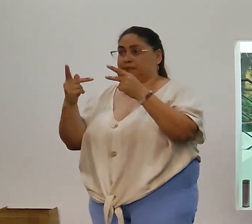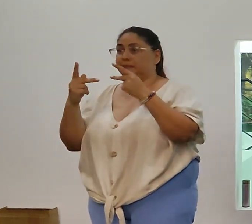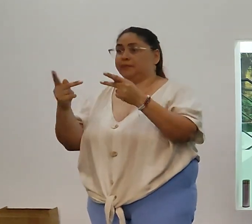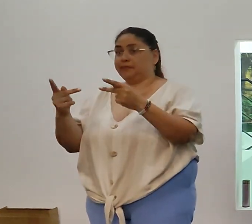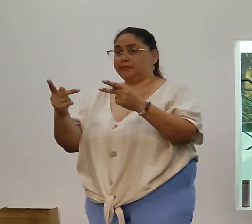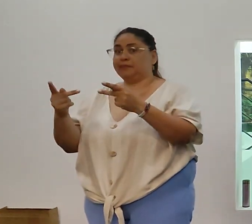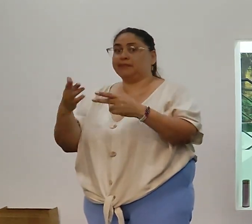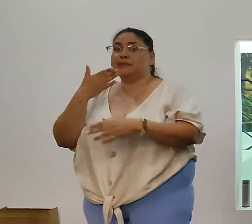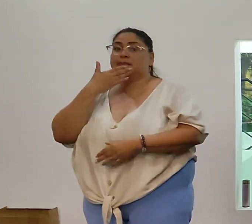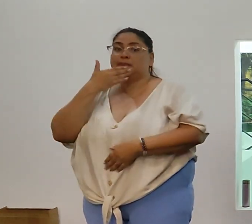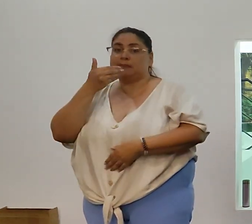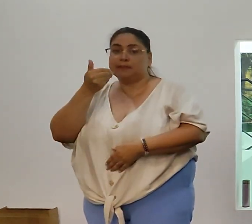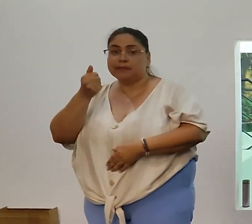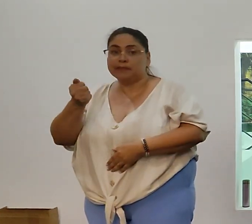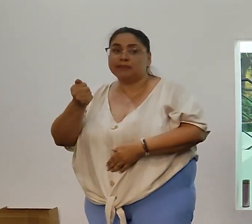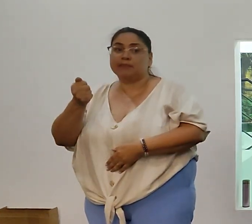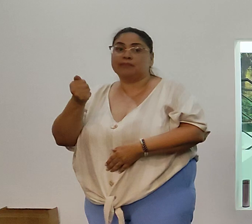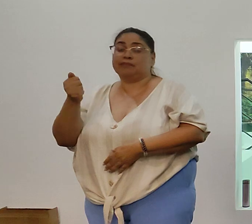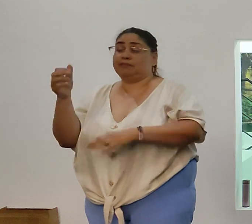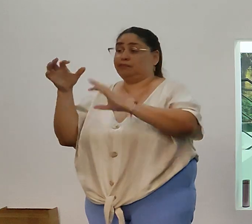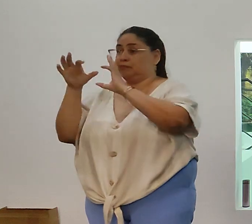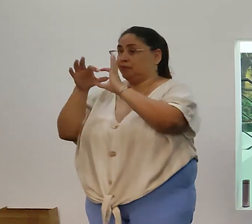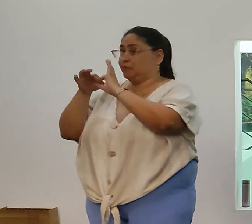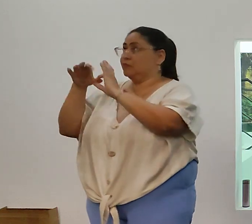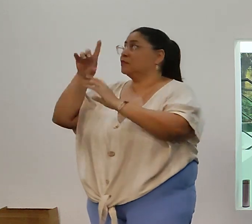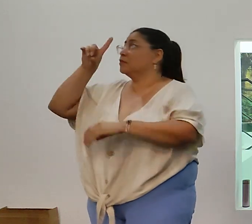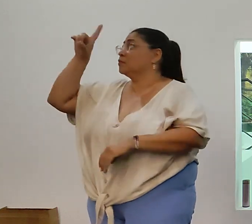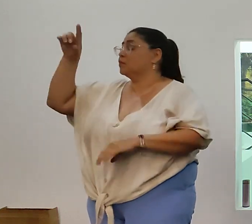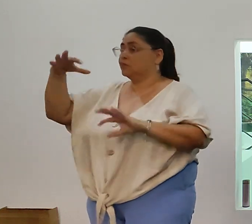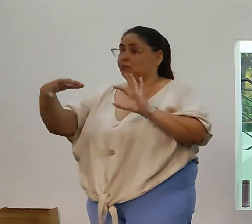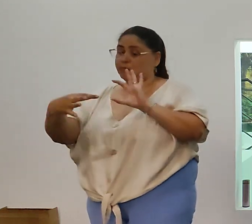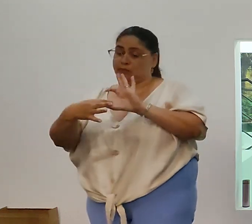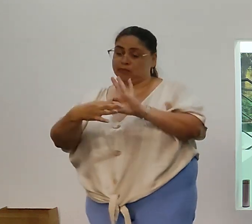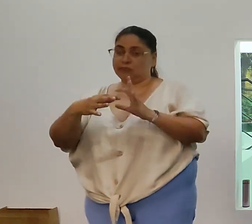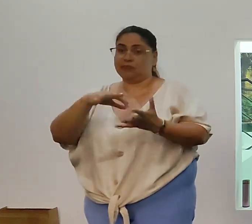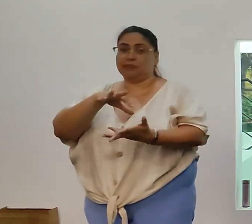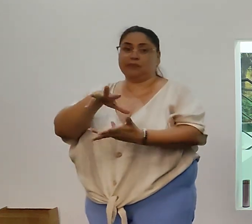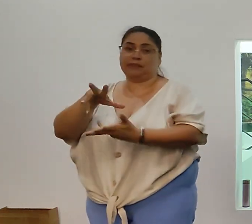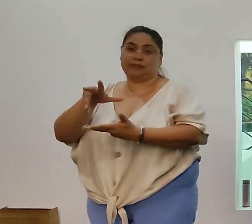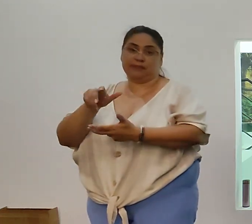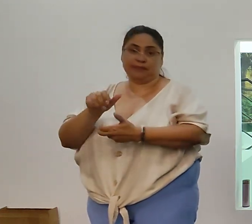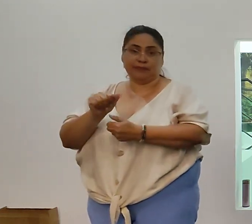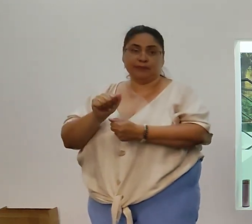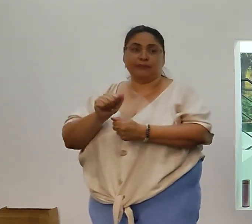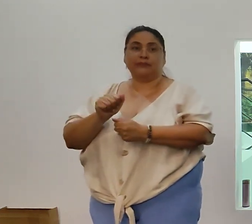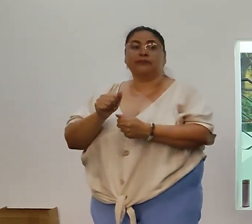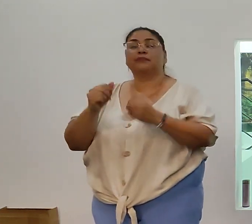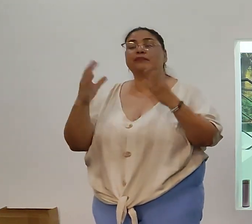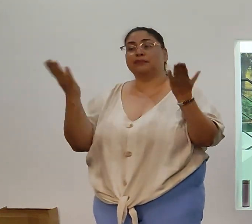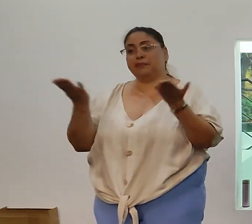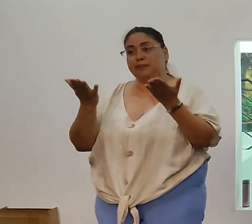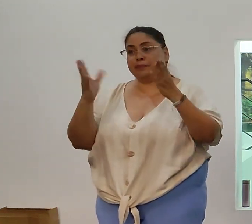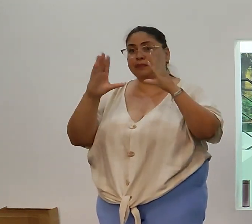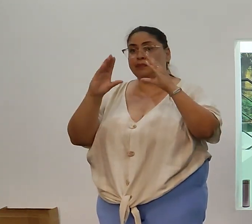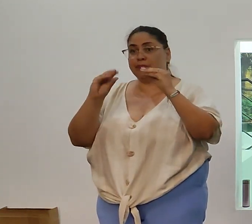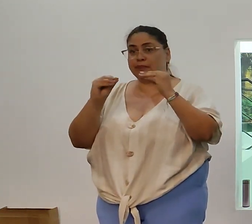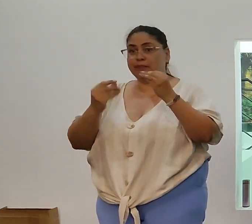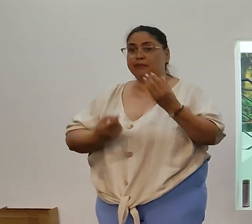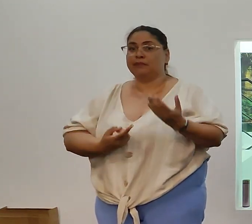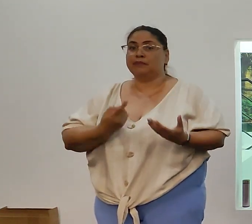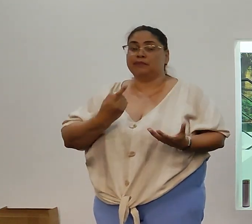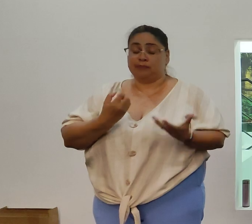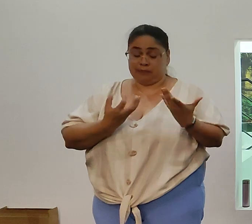para nós é melhor agradar a Deus do que agradar aos homens, como disse Pedro. Então essa noite nós vamos falar sobre o